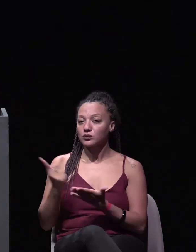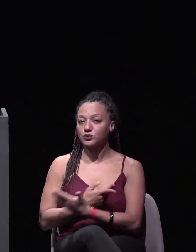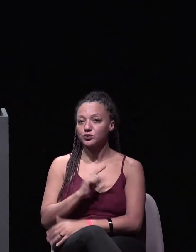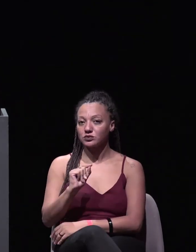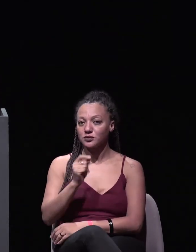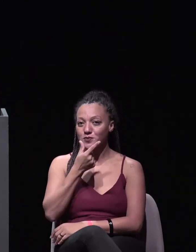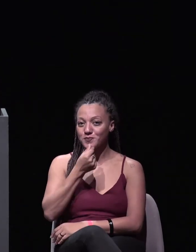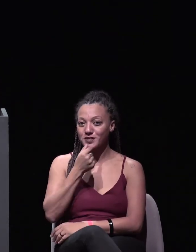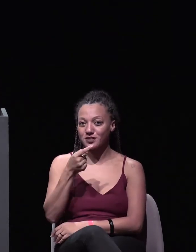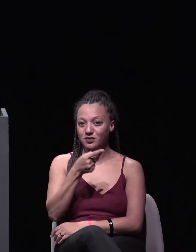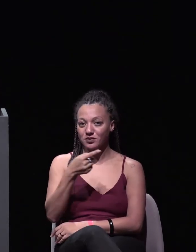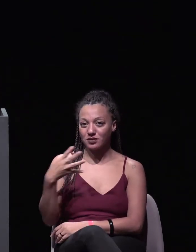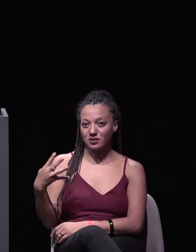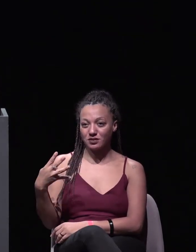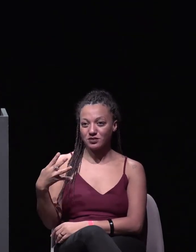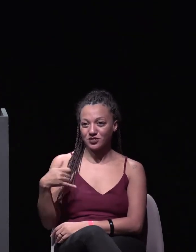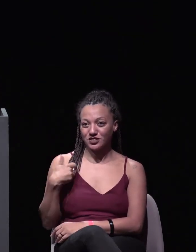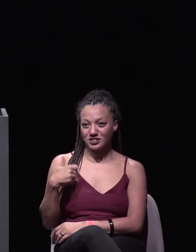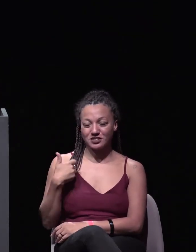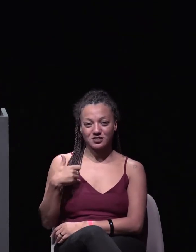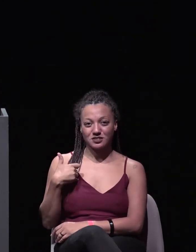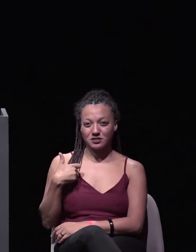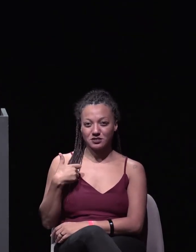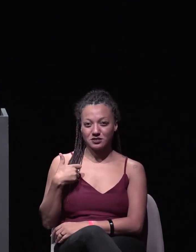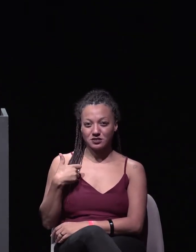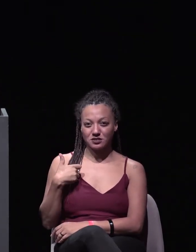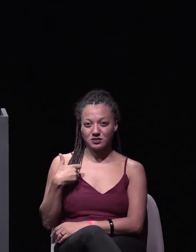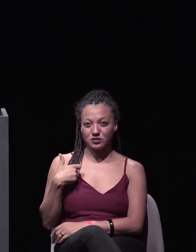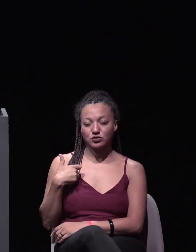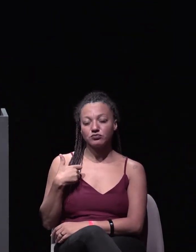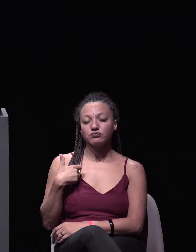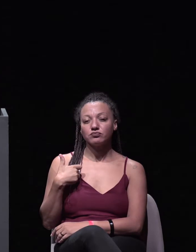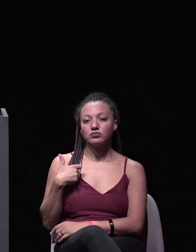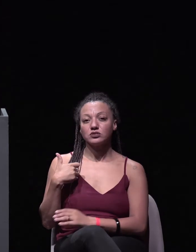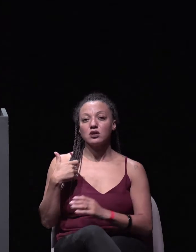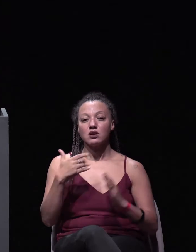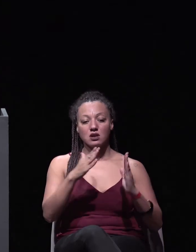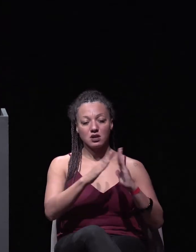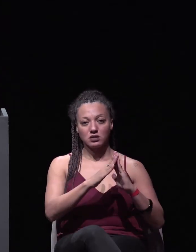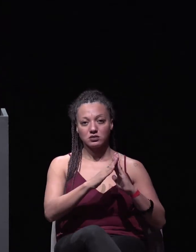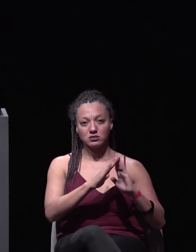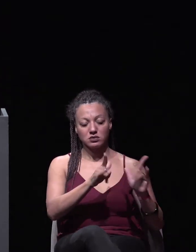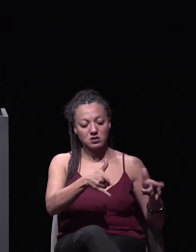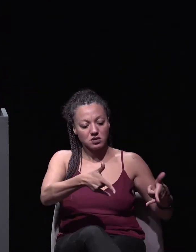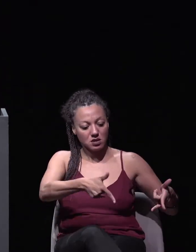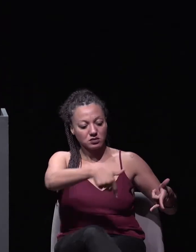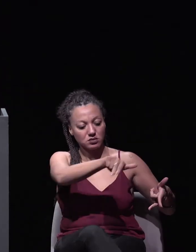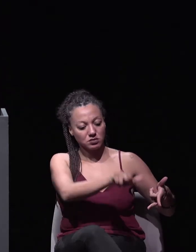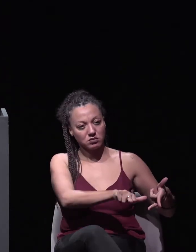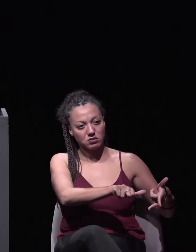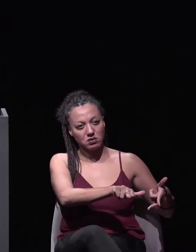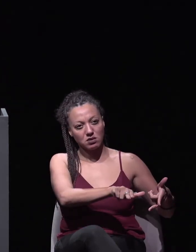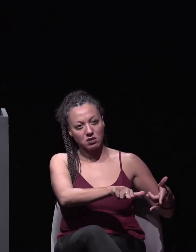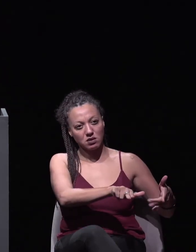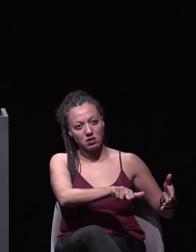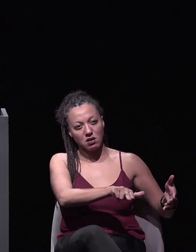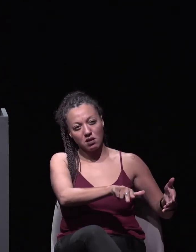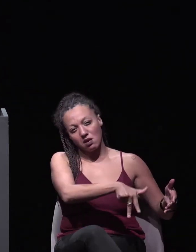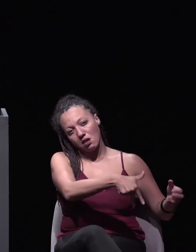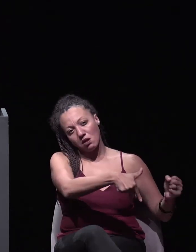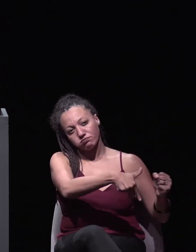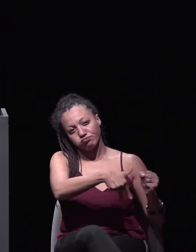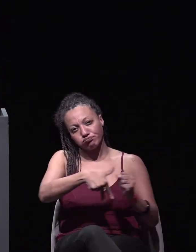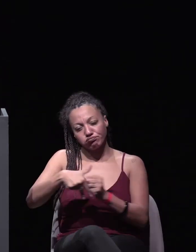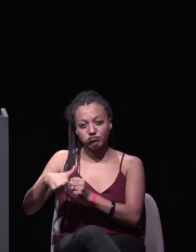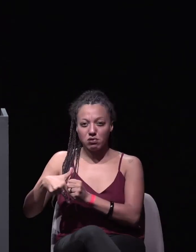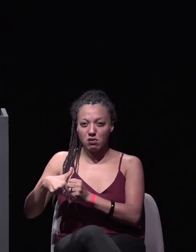esse menino de 14 anos é retirado da cama enquanto dormia, raptado, torturado, morto,